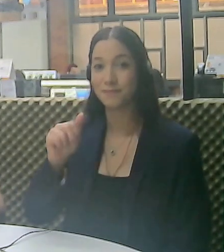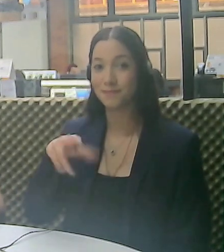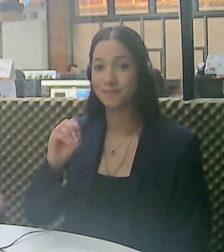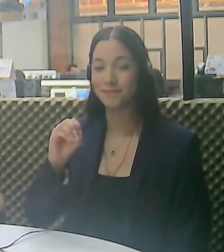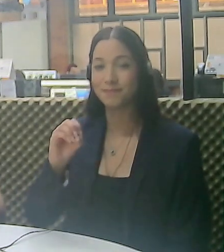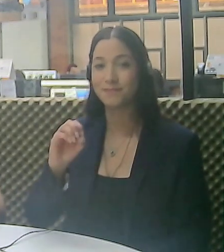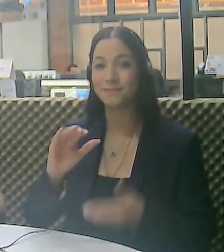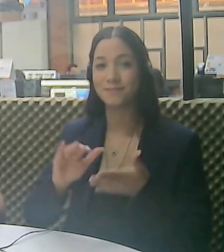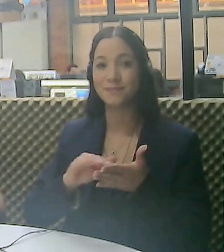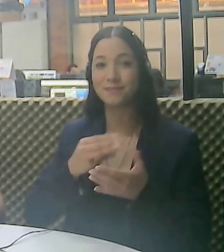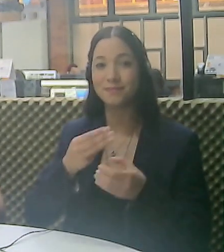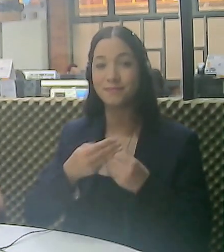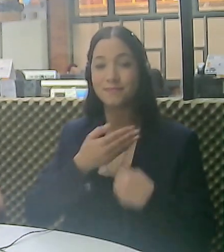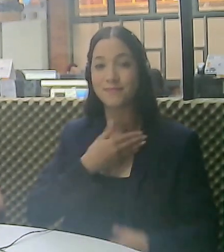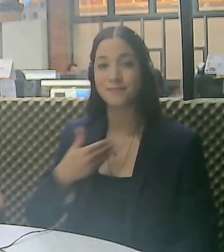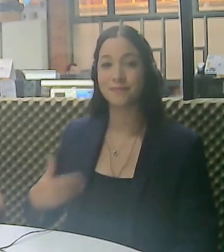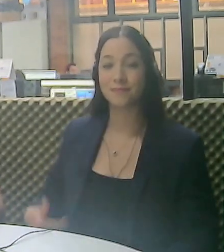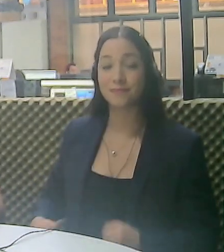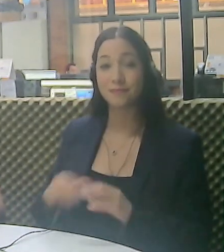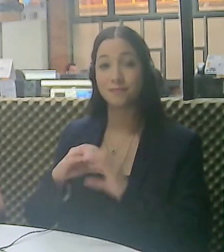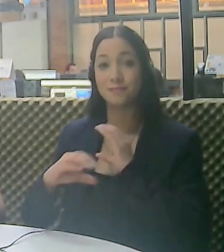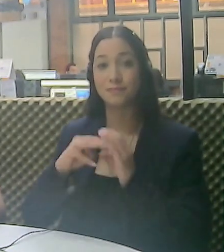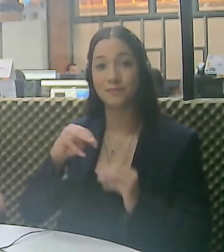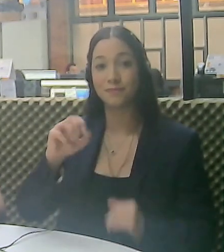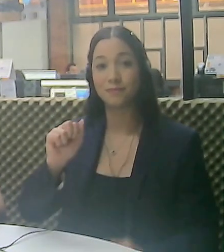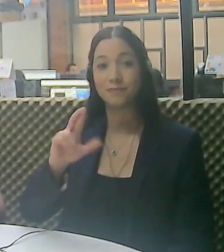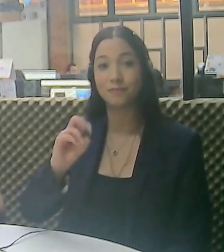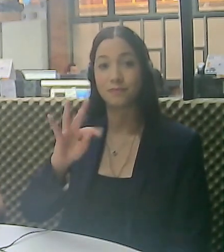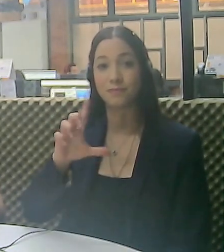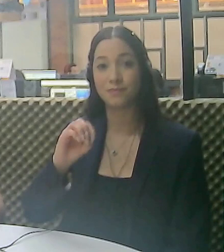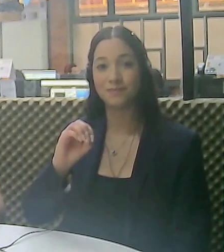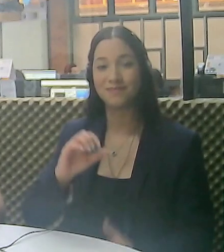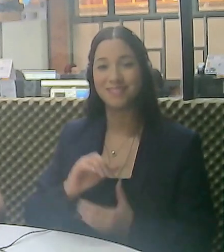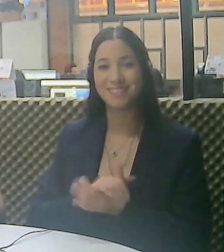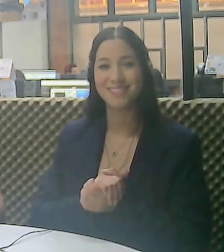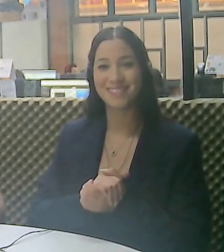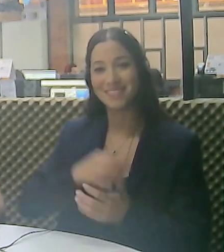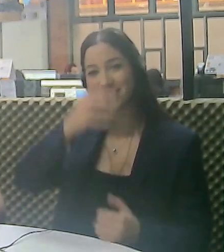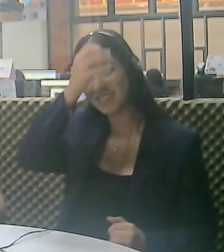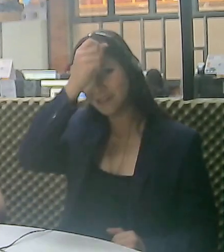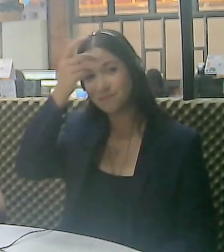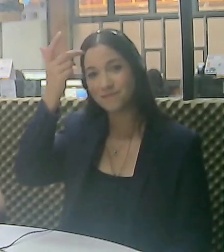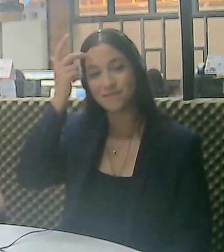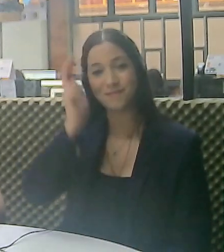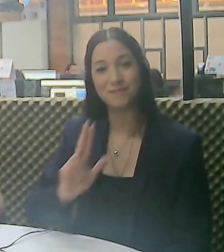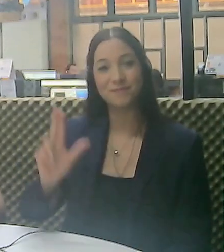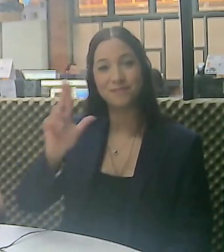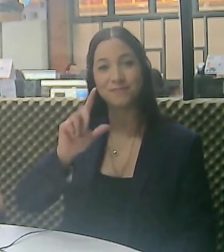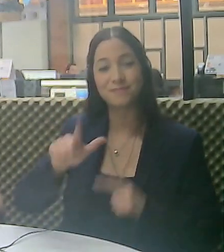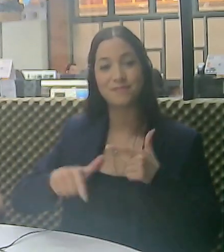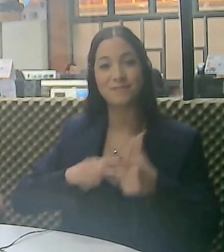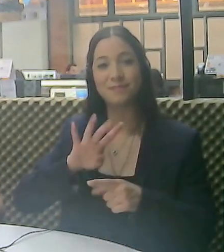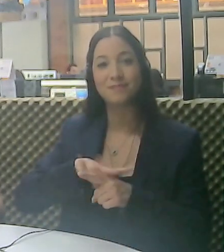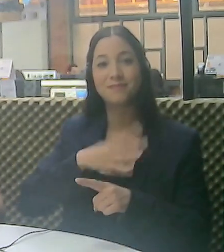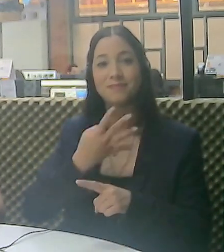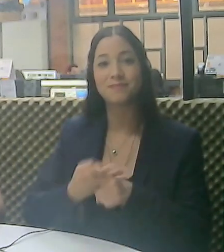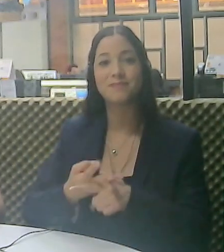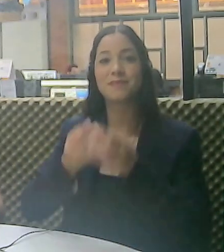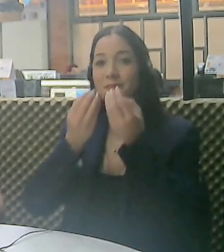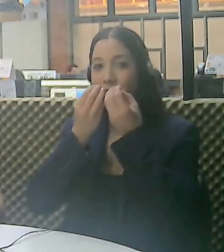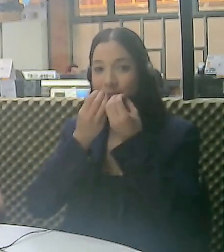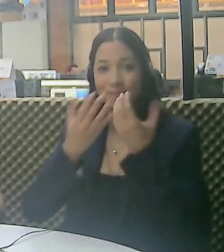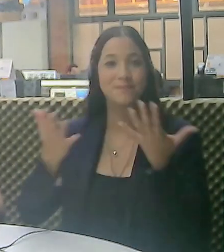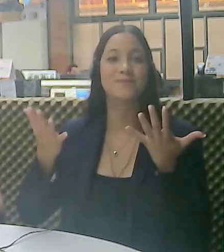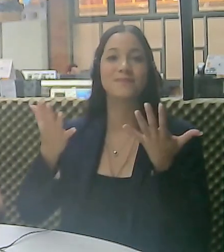Silva. Secretário Municipal de Governo e Comunicação, Marco Túlio de Castro Kalimann. Prefeitura de Uberlândia.